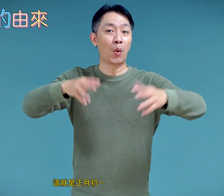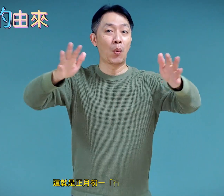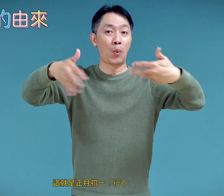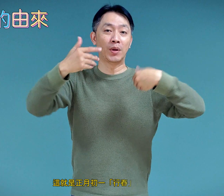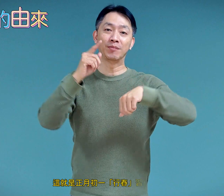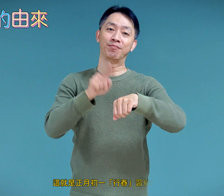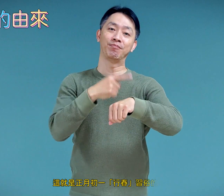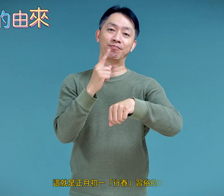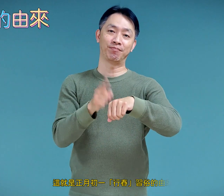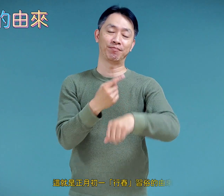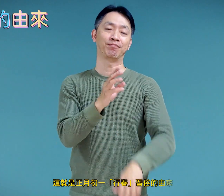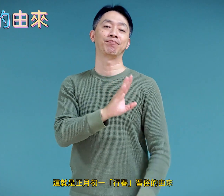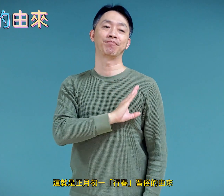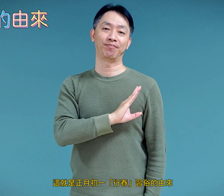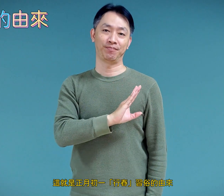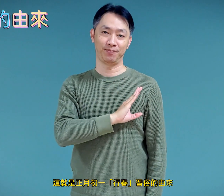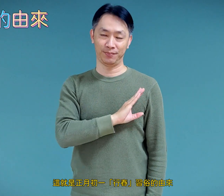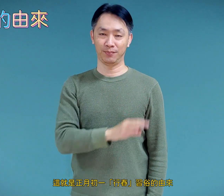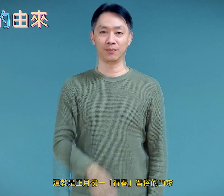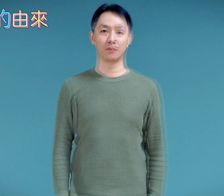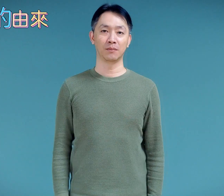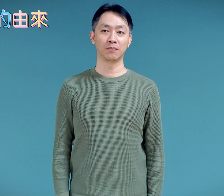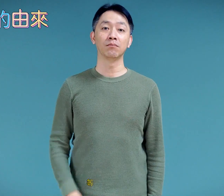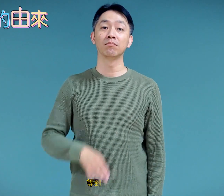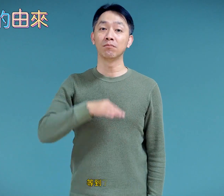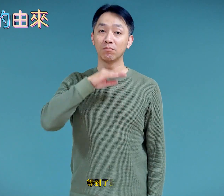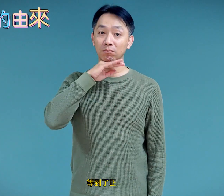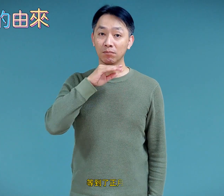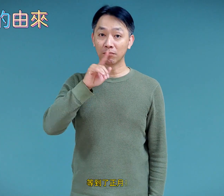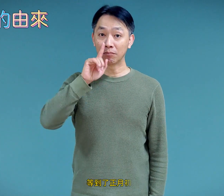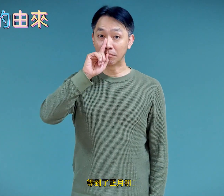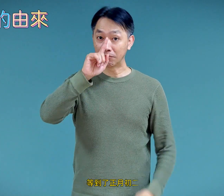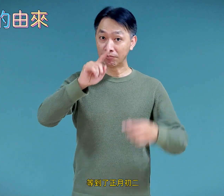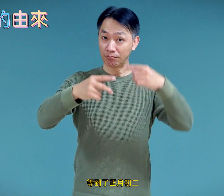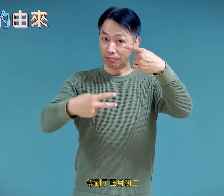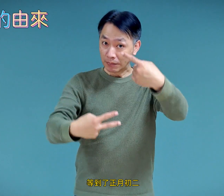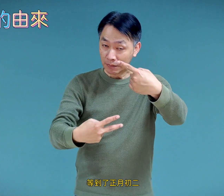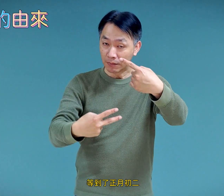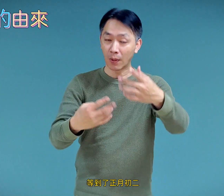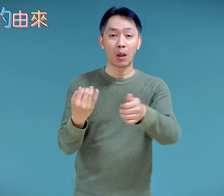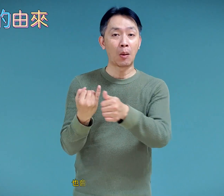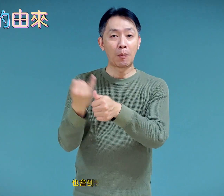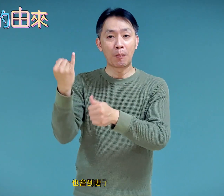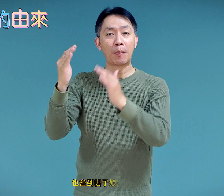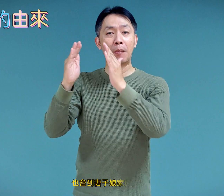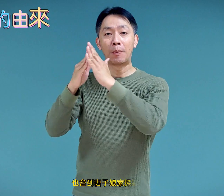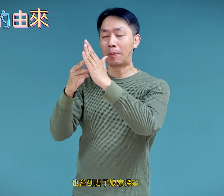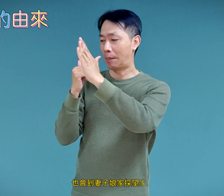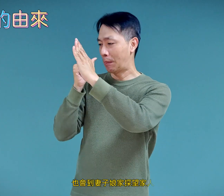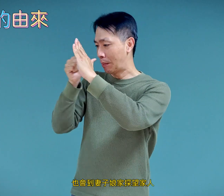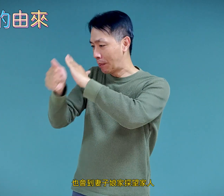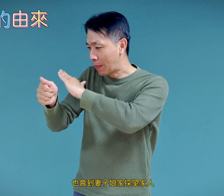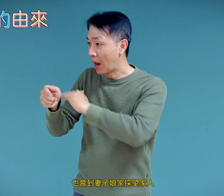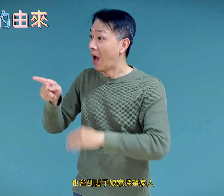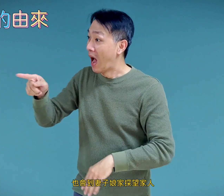初一行春习俗的由来。等到了正月初二，也会到妻子娘家探望家